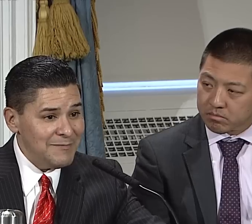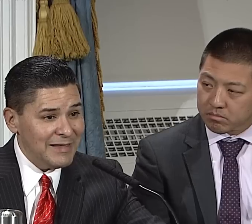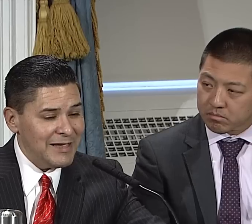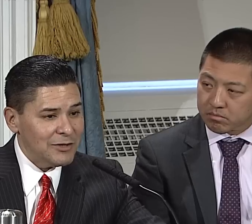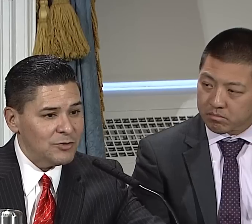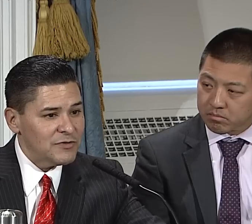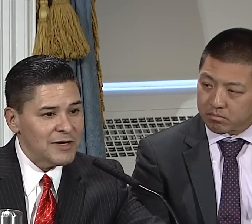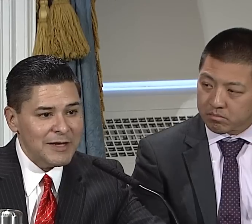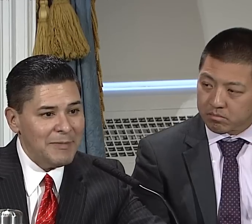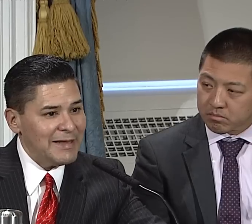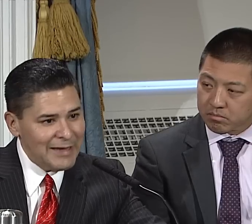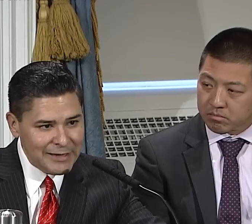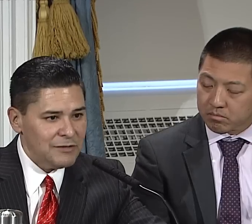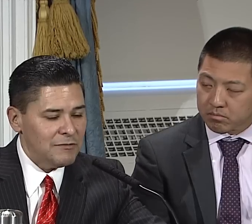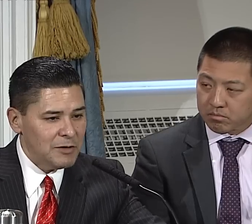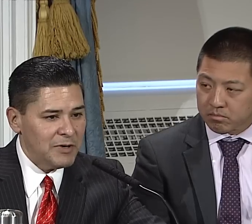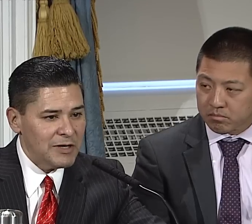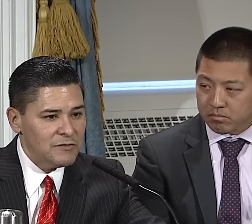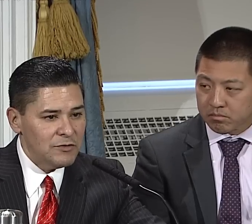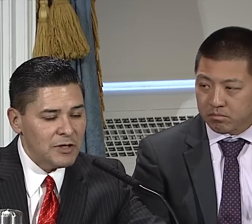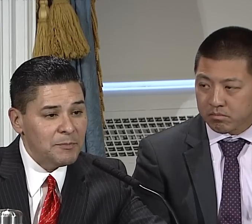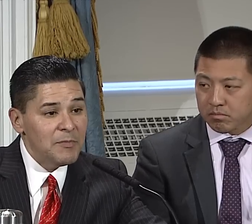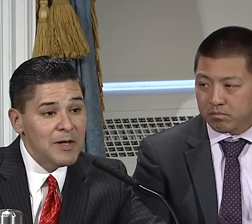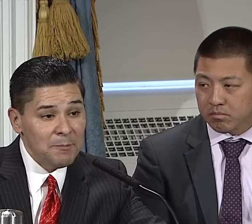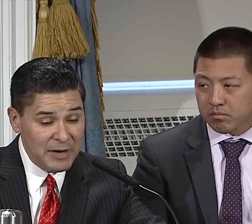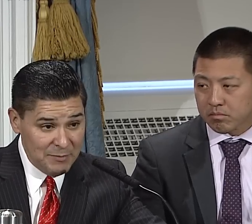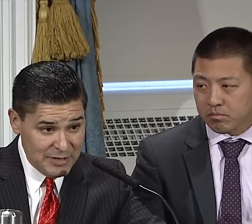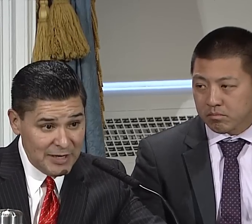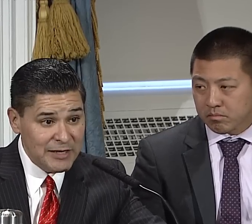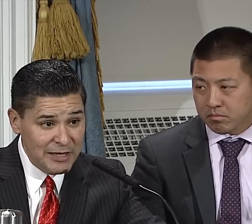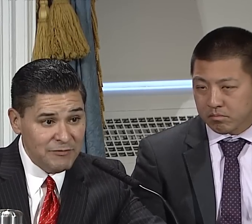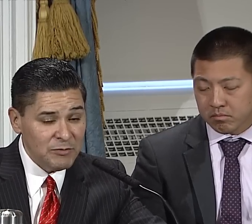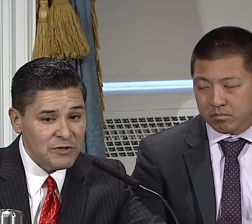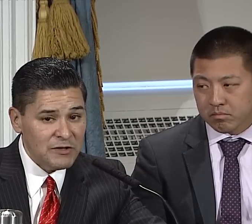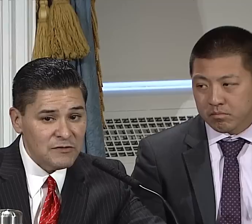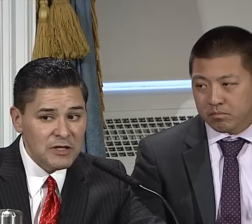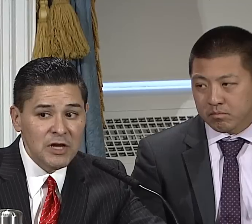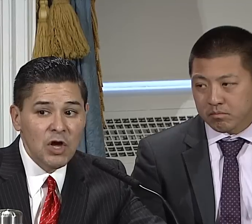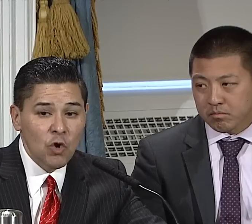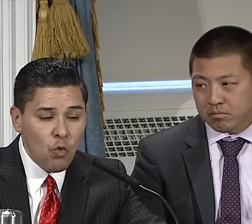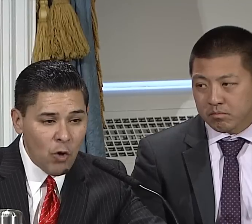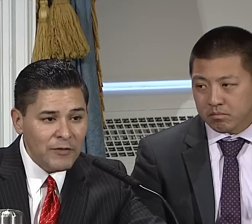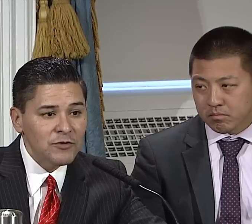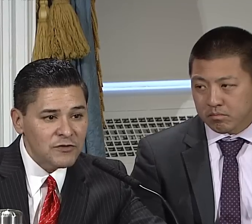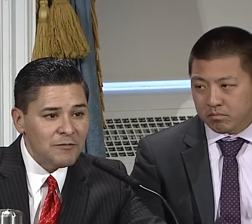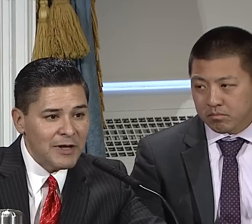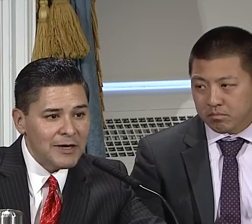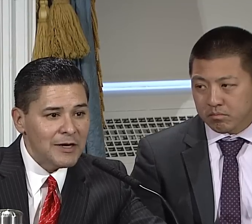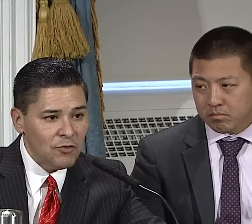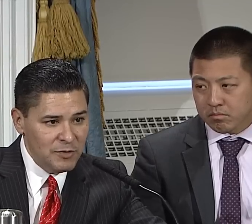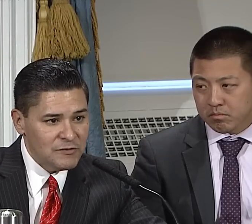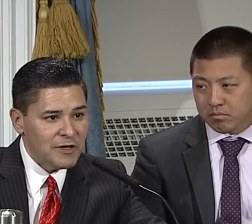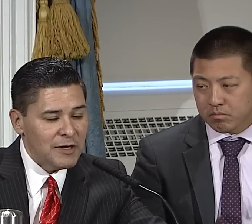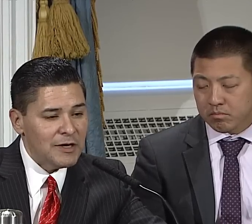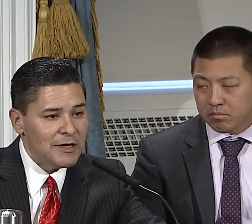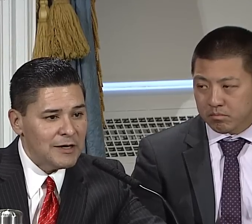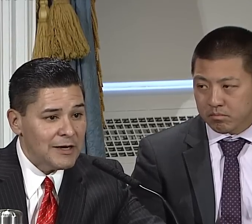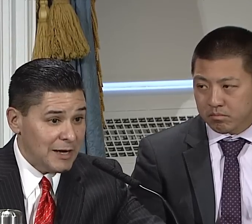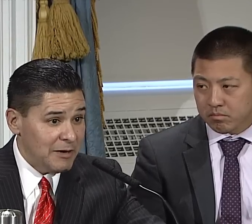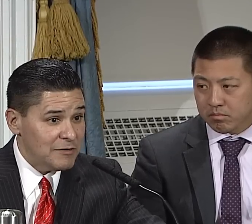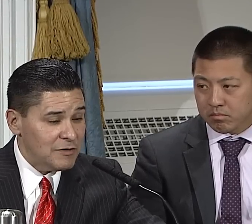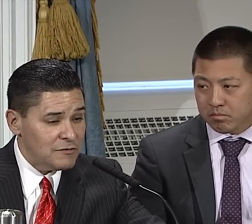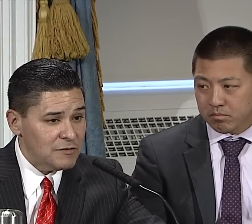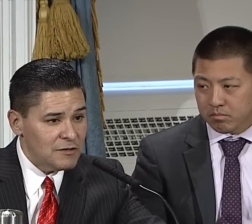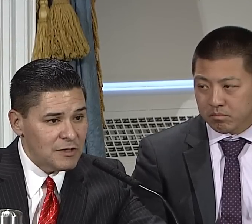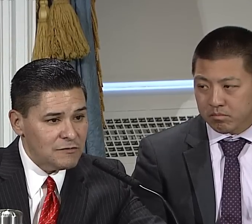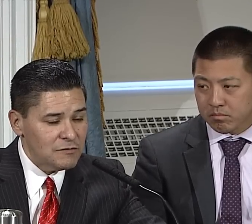ser inmediato, o sea que mañana se van a parar, sino que para mañana ya les vamos a decir cuándo se van a comenzar a